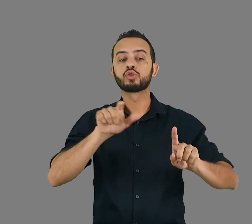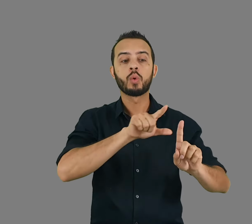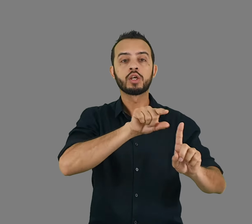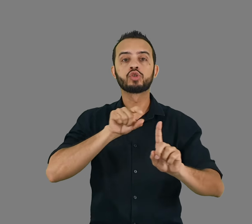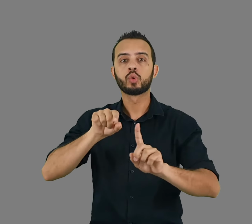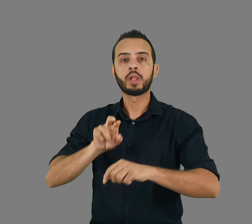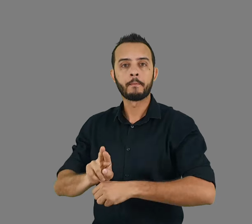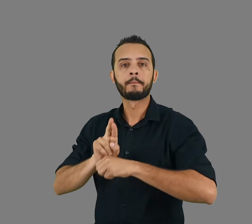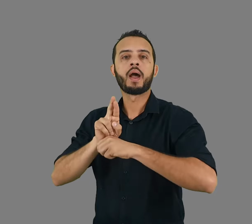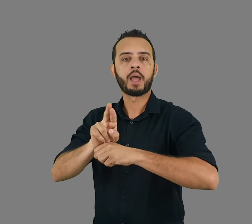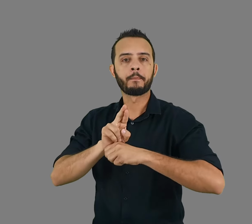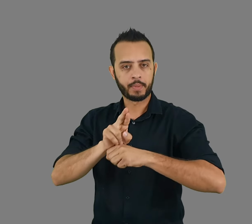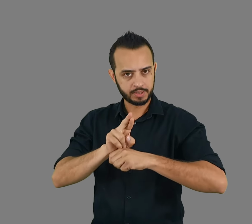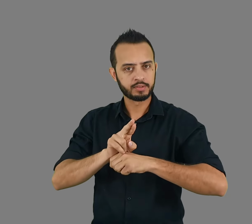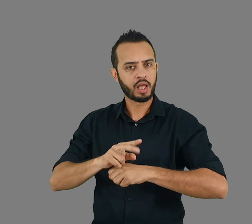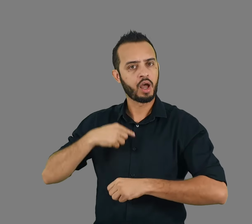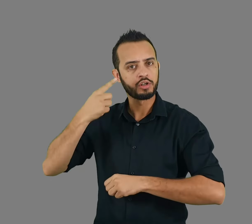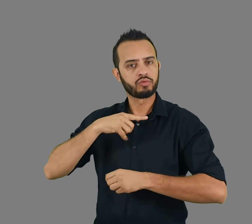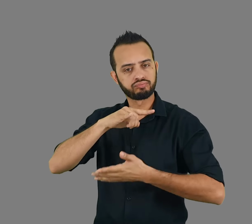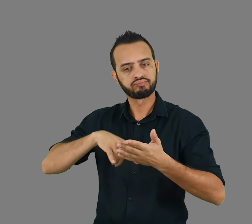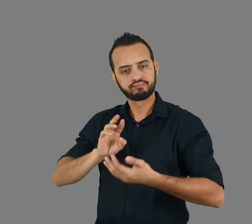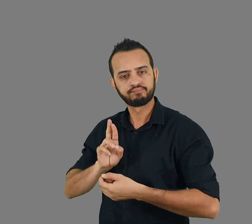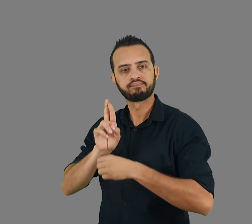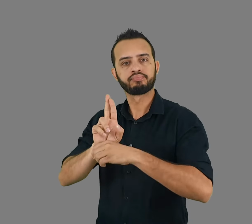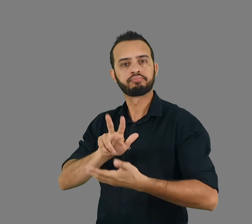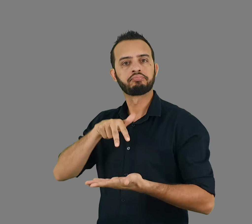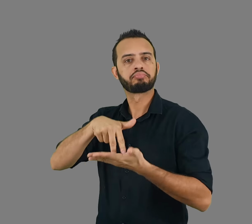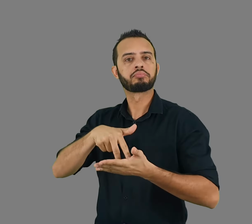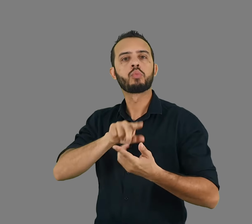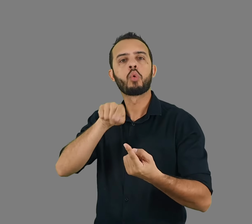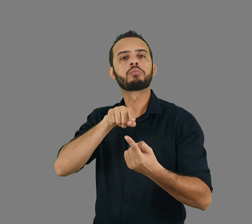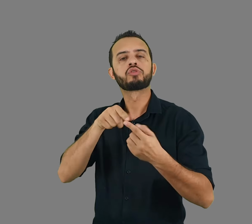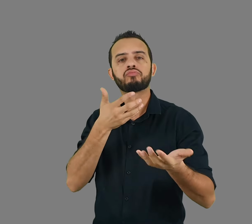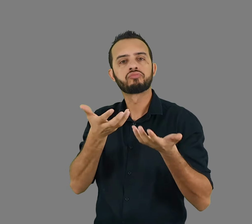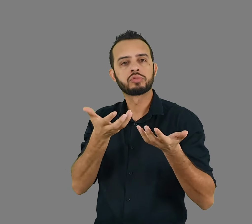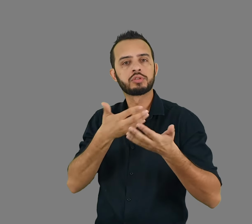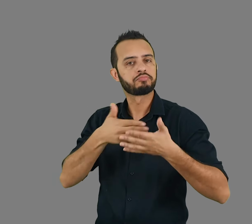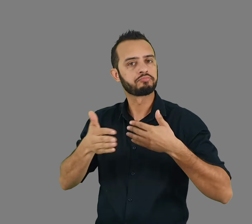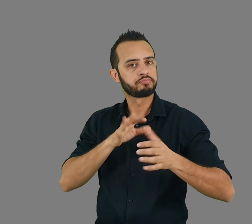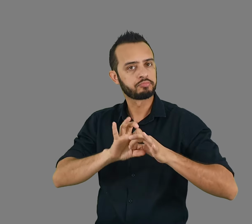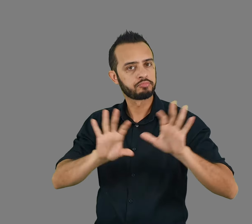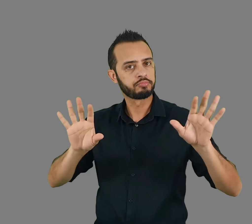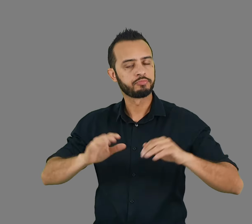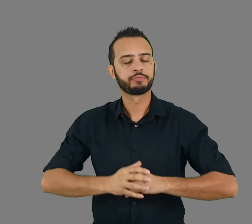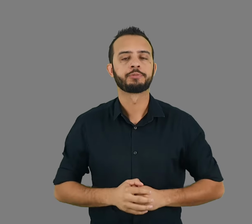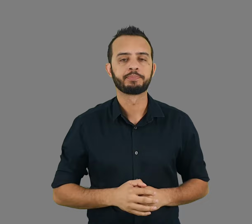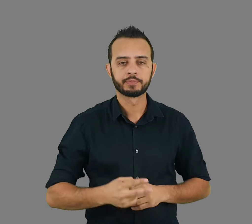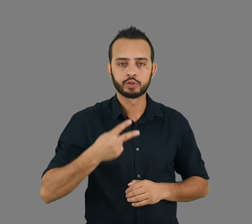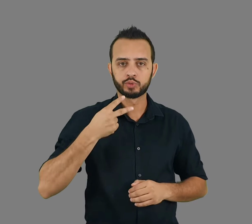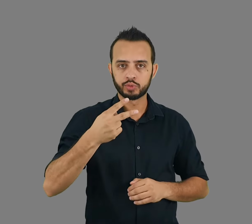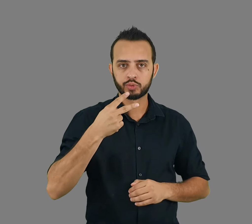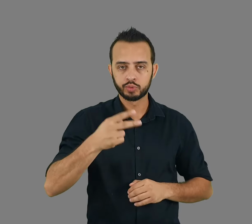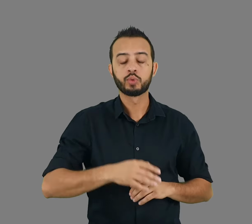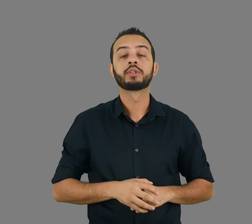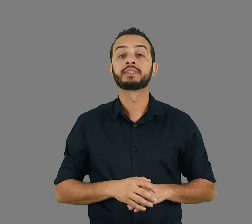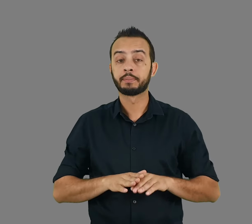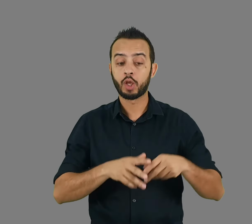constituir procuradores e advogados para o fim que julgar necessário. 2. Convocar e presidir as reuniões da